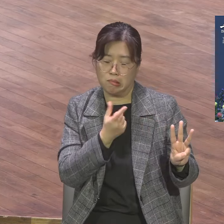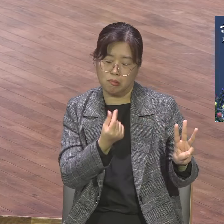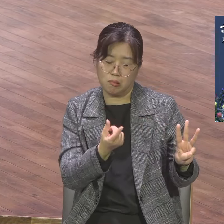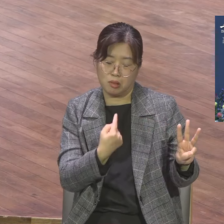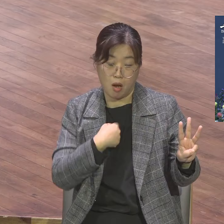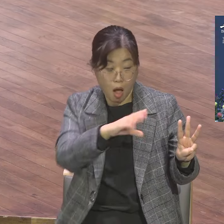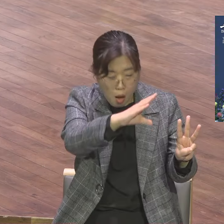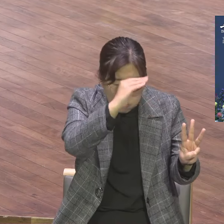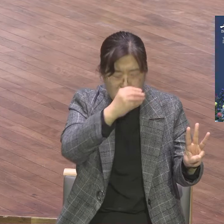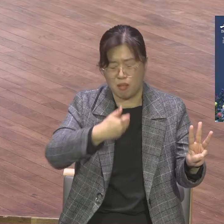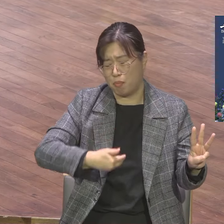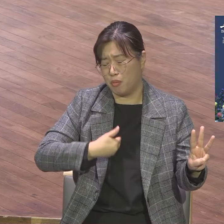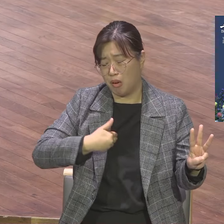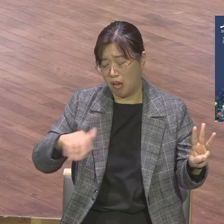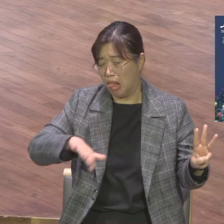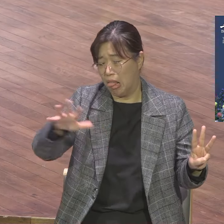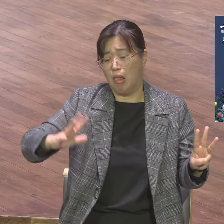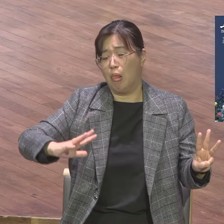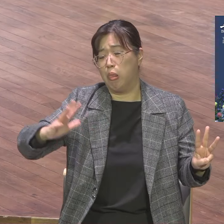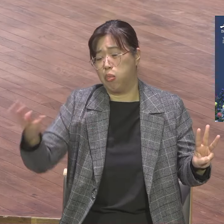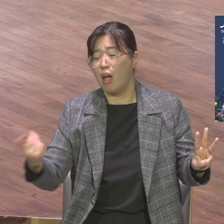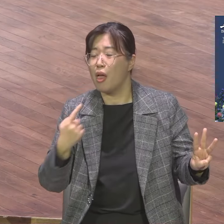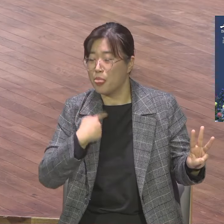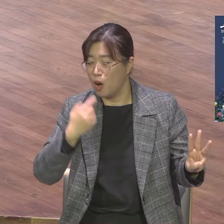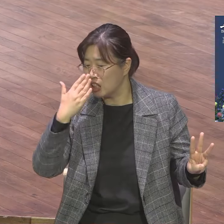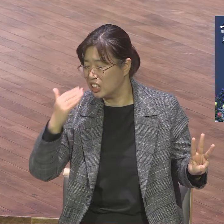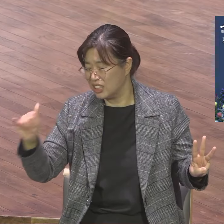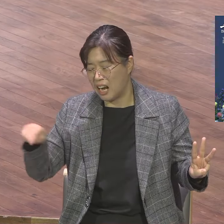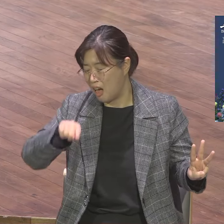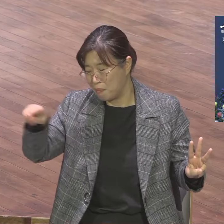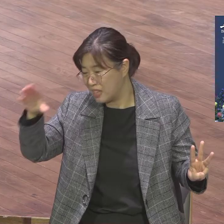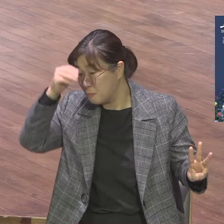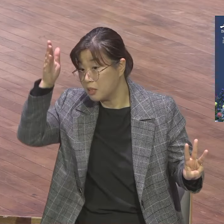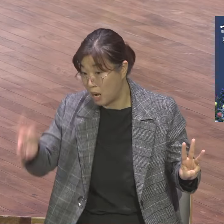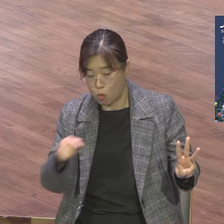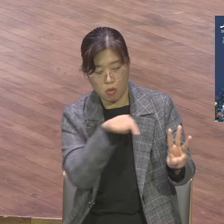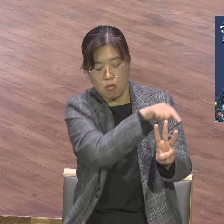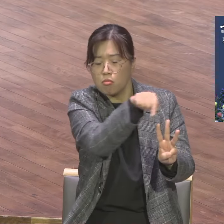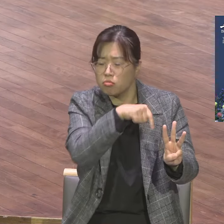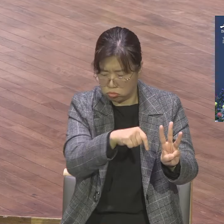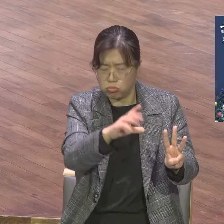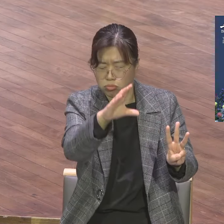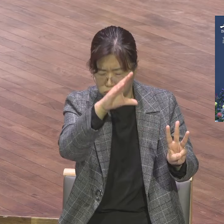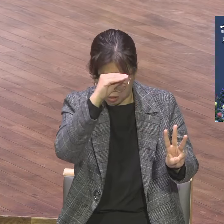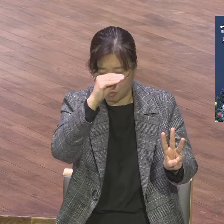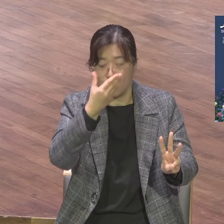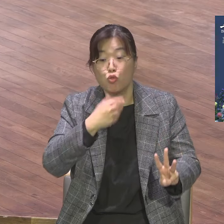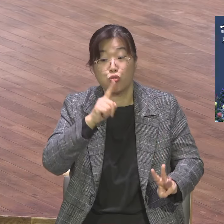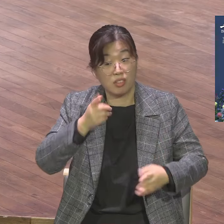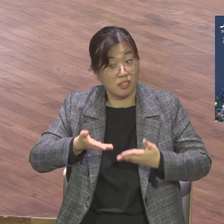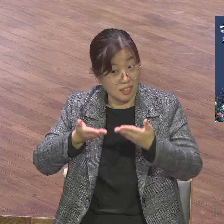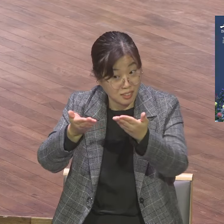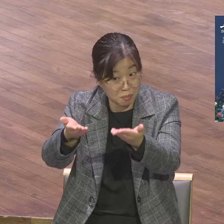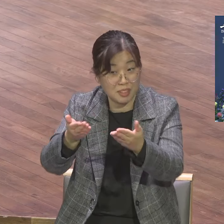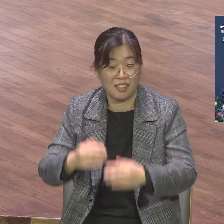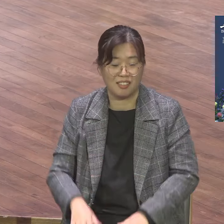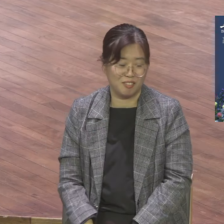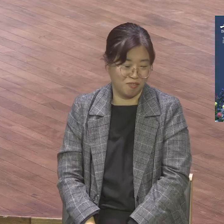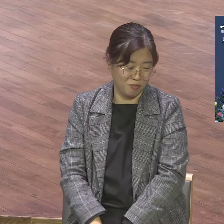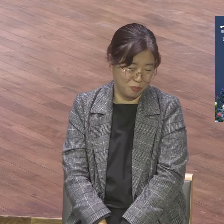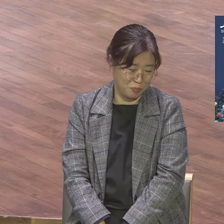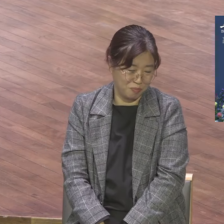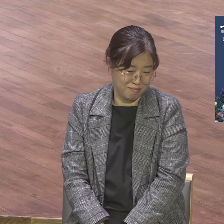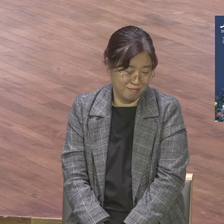절대 응답을 체험하는 참 믿음의 사람들 다 되시기를 제물로 축복합니다. 자, 주신 말씀 붙잡고 기도합시다.